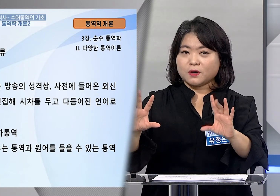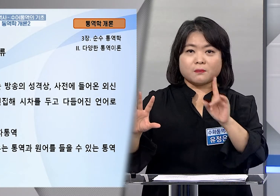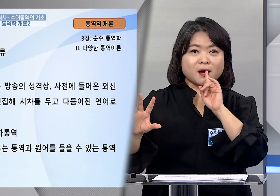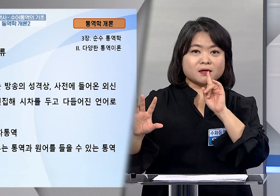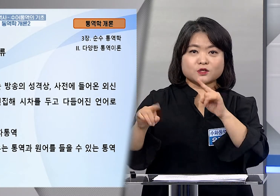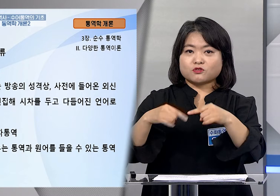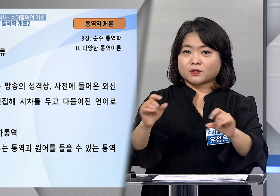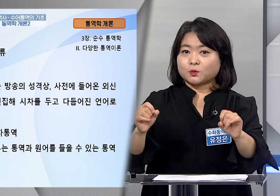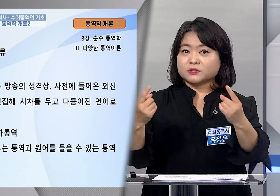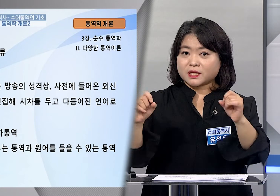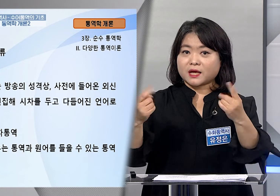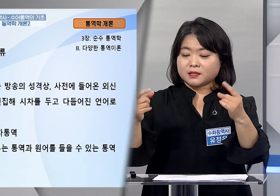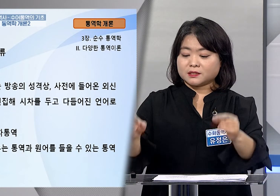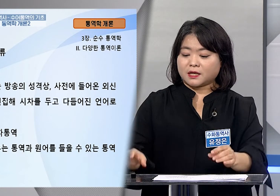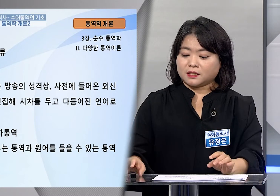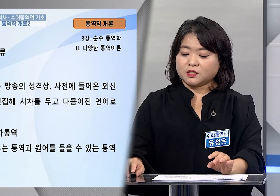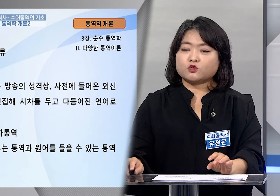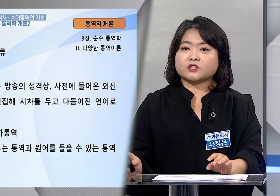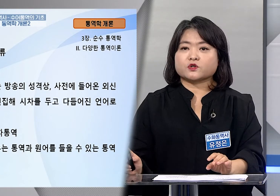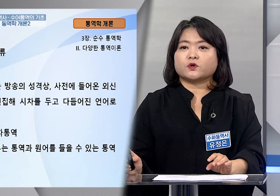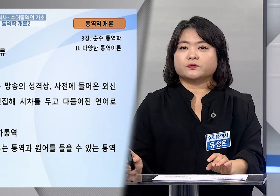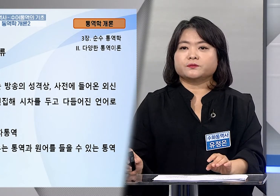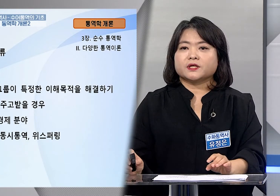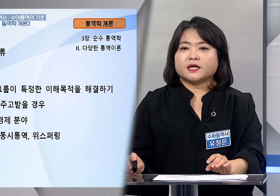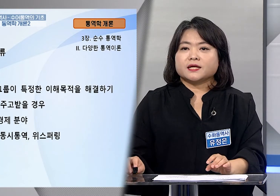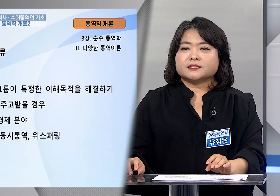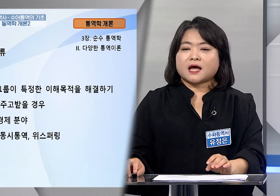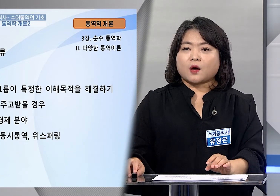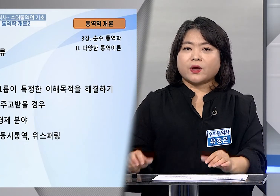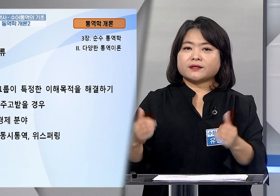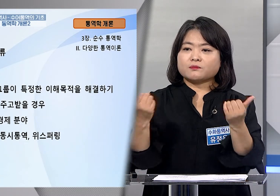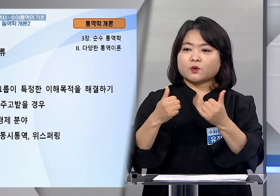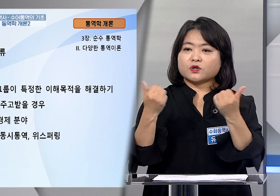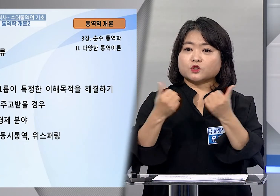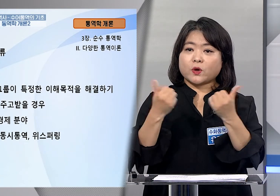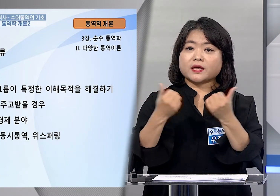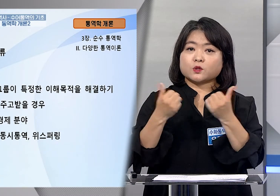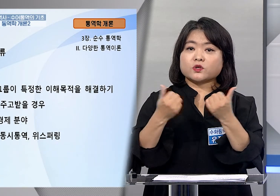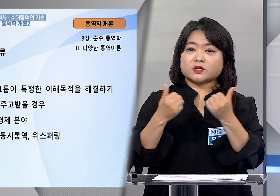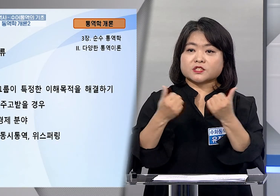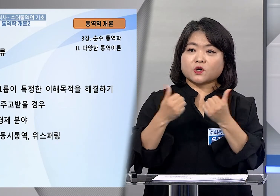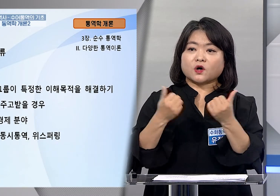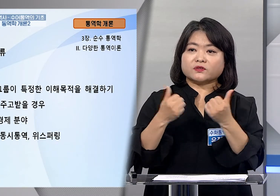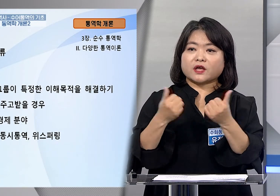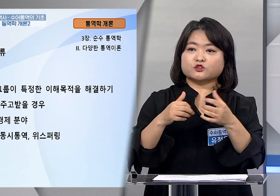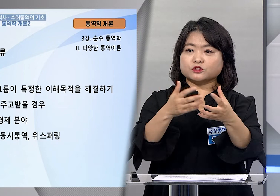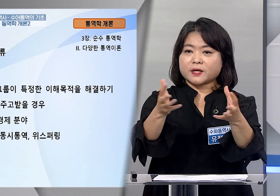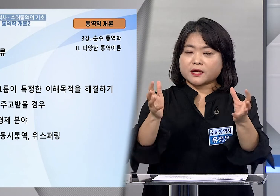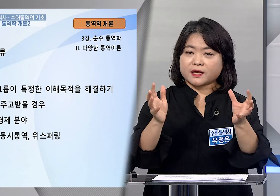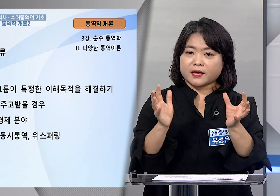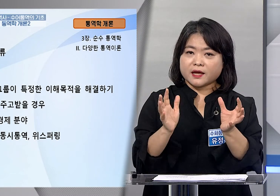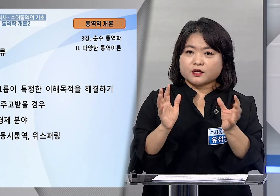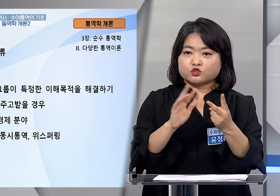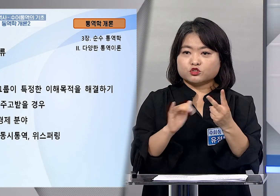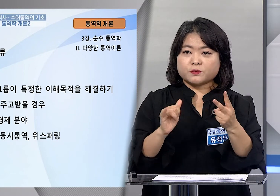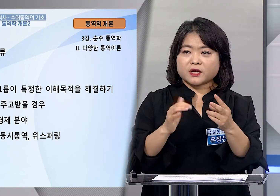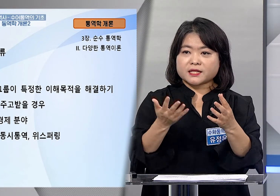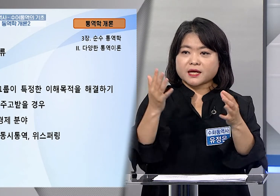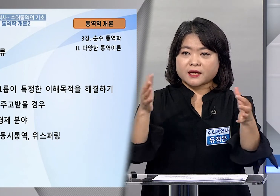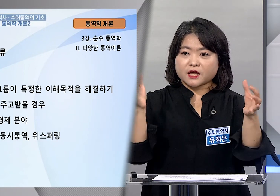말과 수화가 동시에 진행이 되죠. 자, 회담 통역은 회의 통역이죠. 네, 그룹의 두 명 이상의